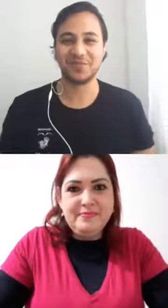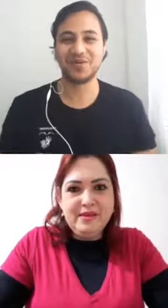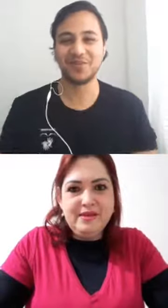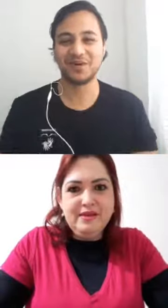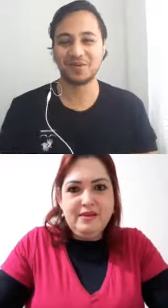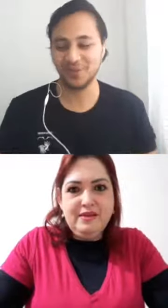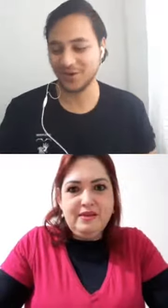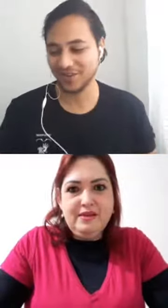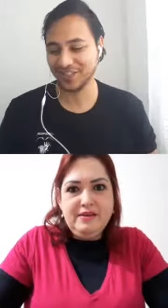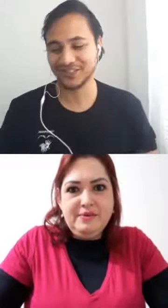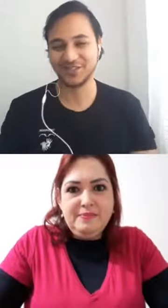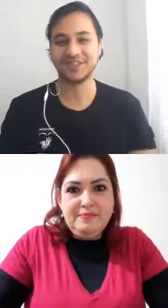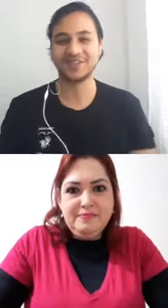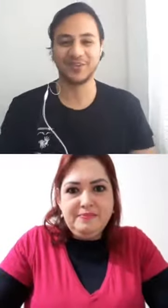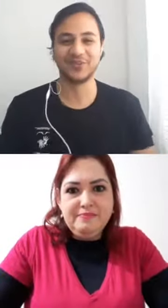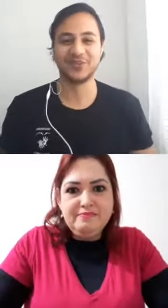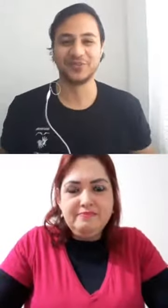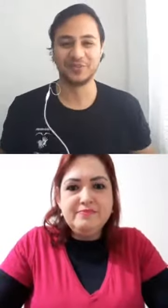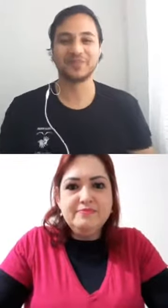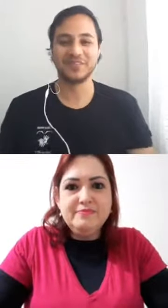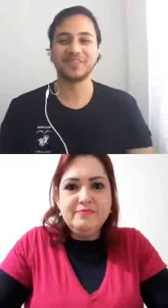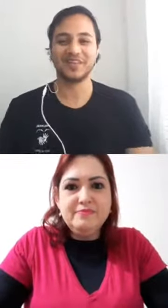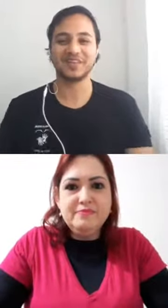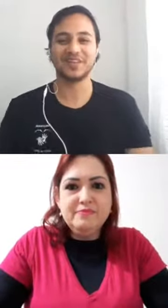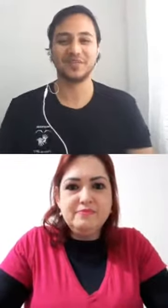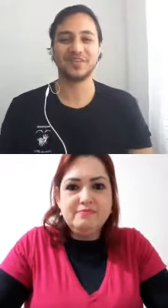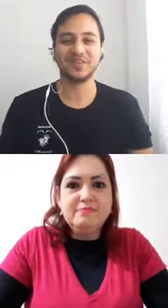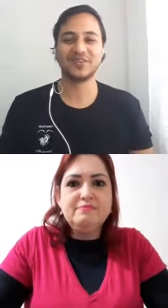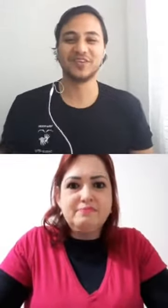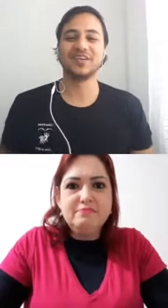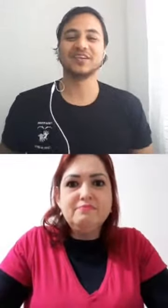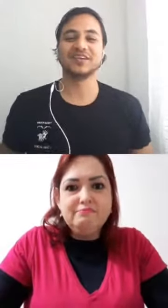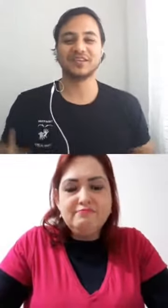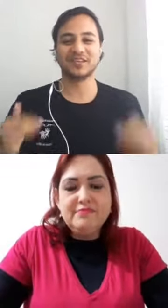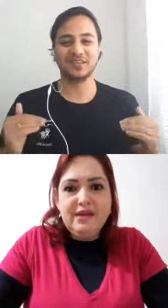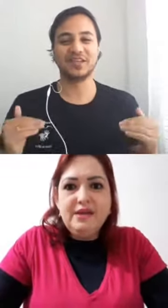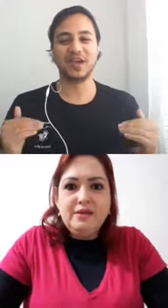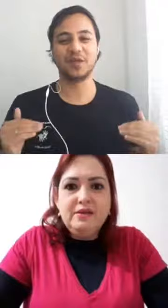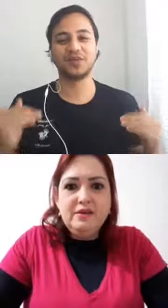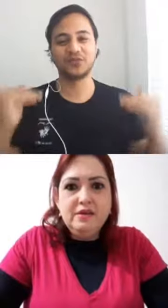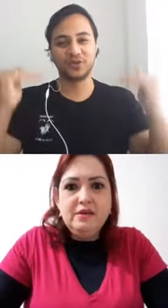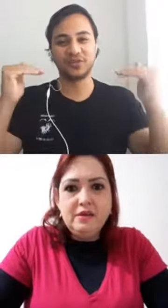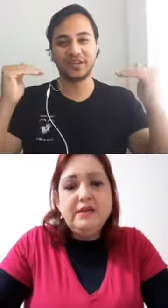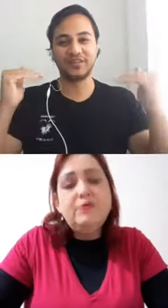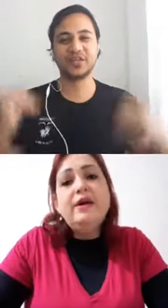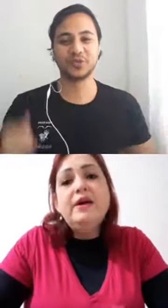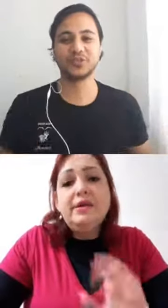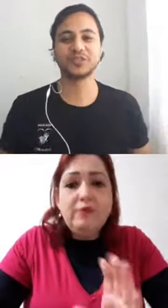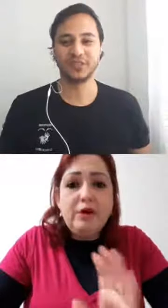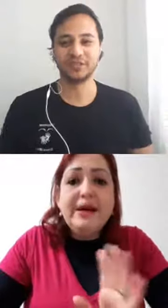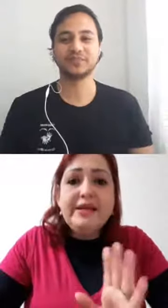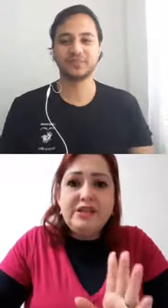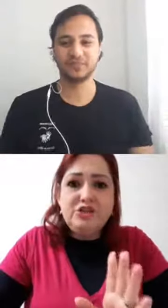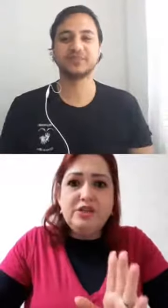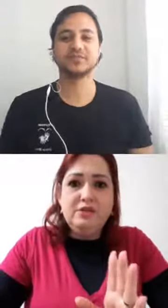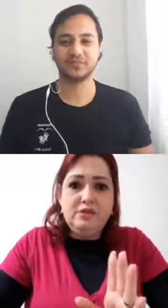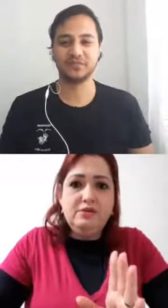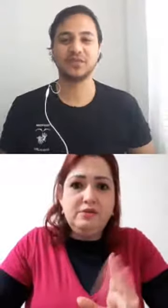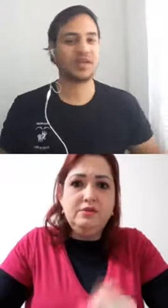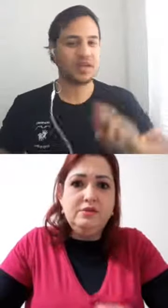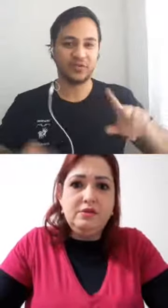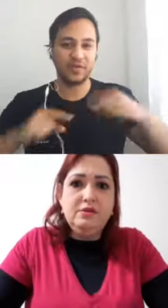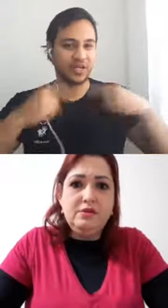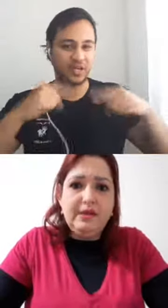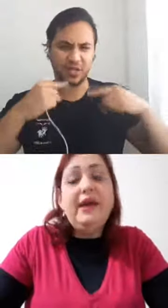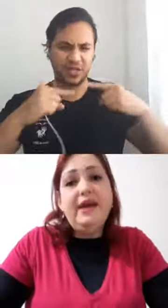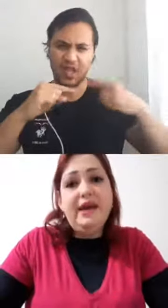Muito bom, boa colocação, Jana. Falou tudo. Exatamente isso. Né? Intérprete e surdo crescer juntos. Não é uma crítica. Uhum.